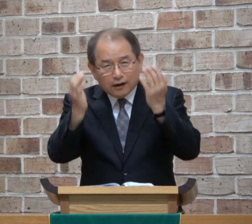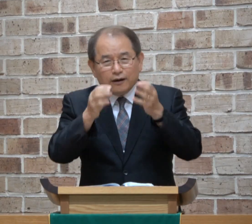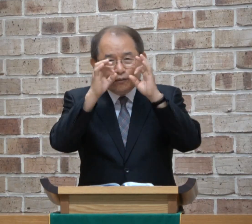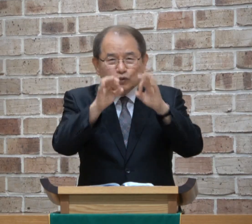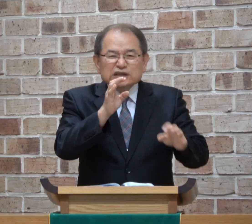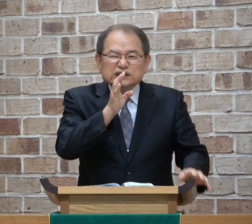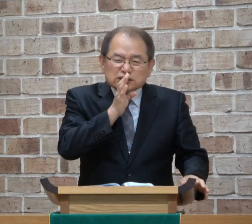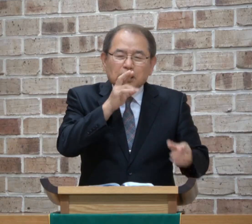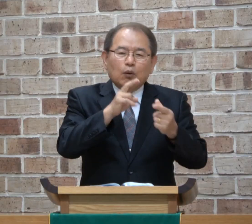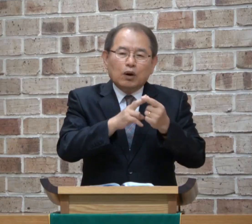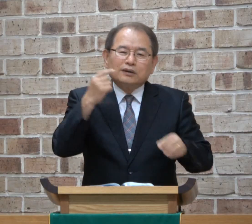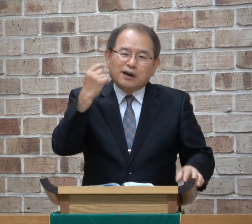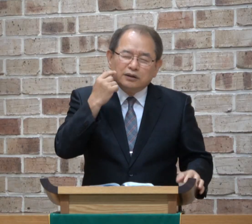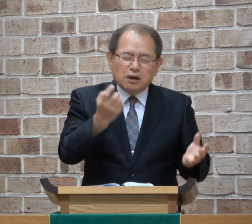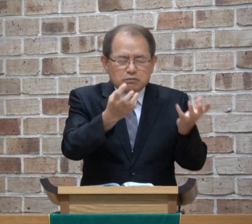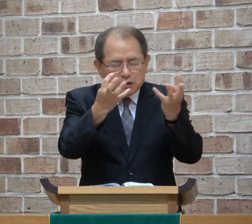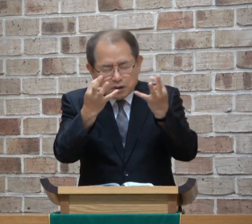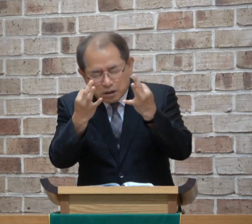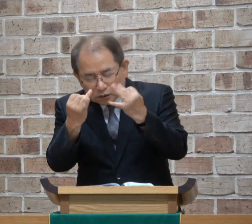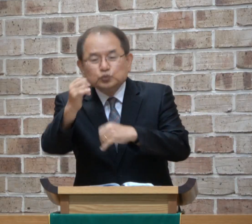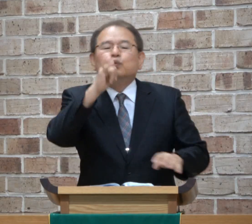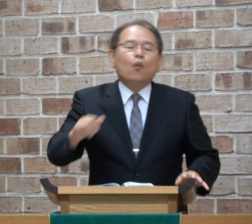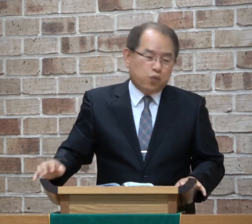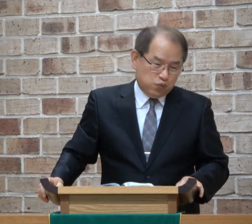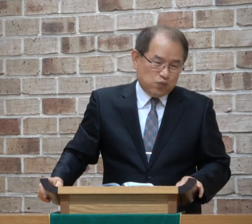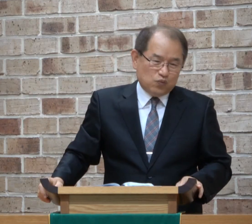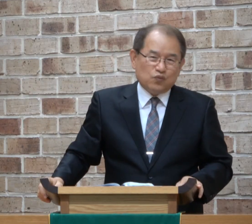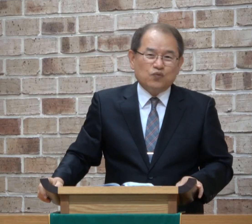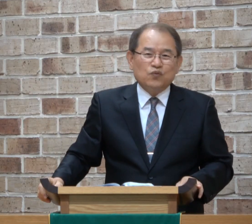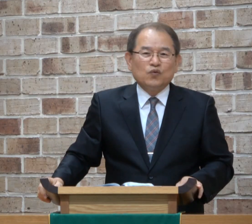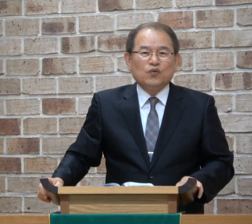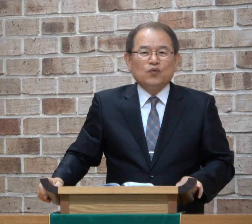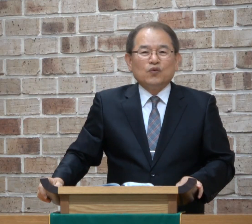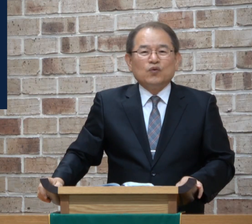세상에는 모든 것이 진짜와 가짜가 너무나 많다는 것을 알게 됩니다.